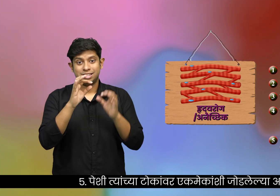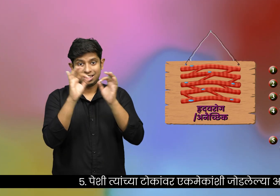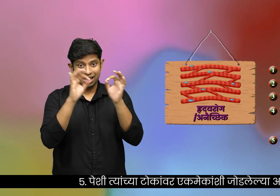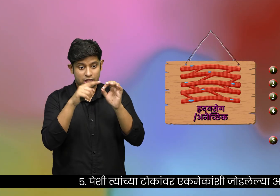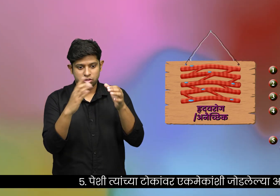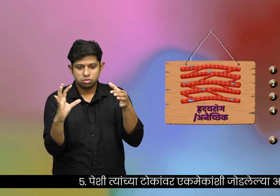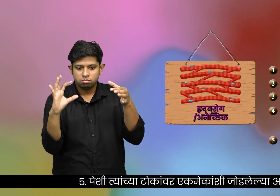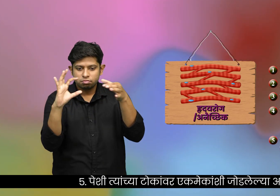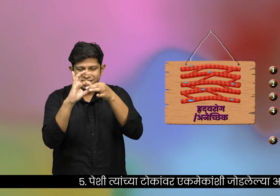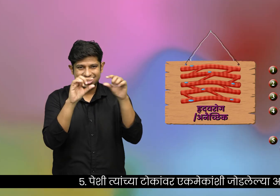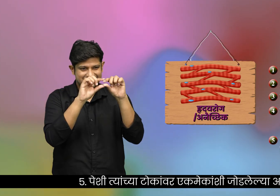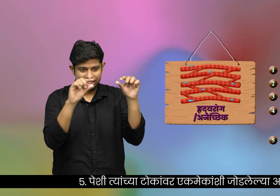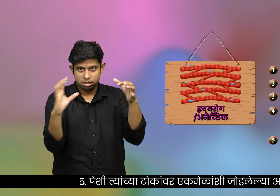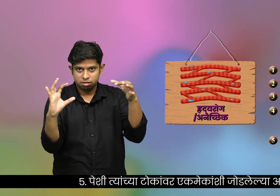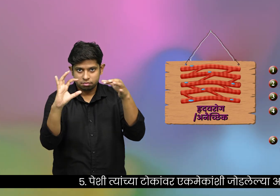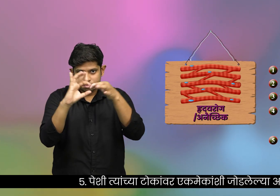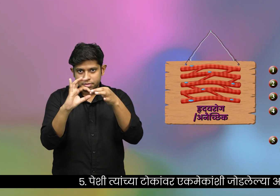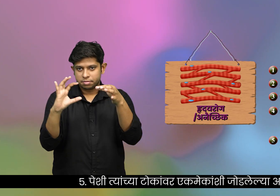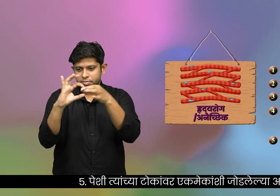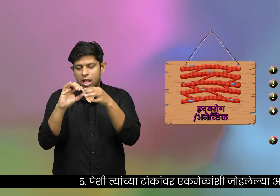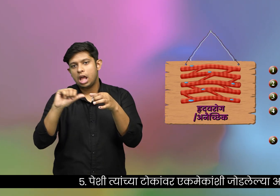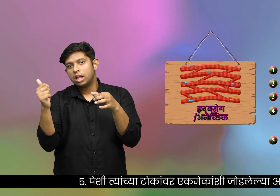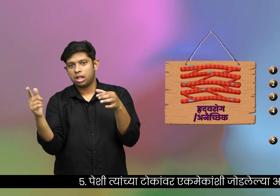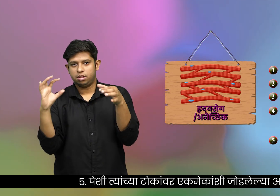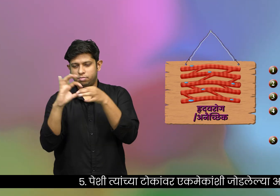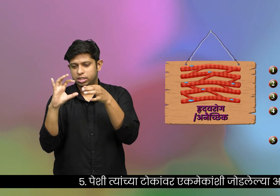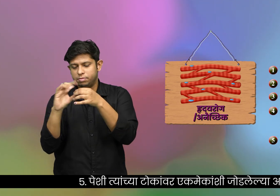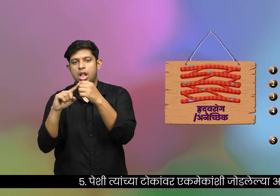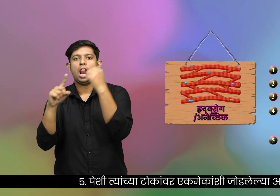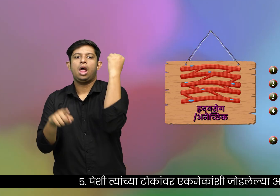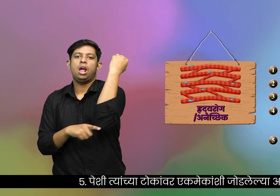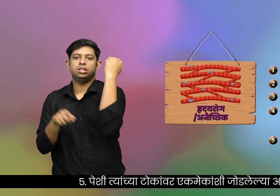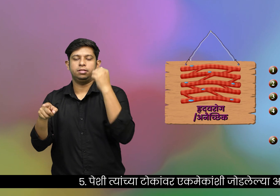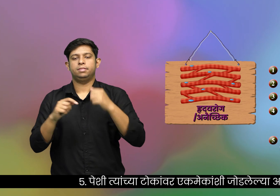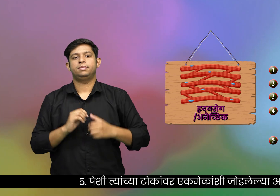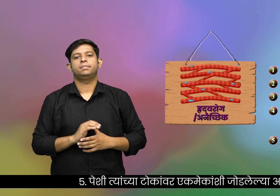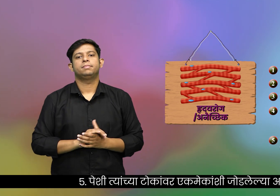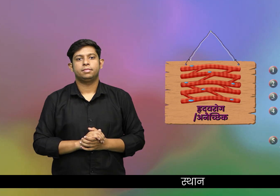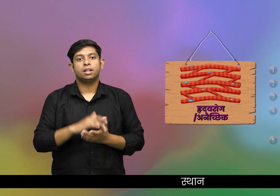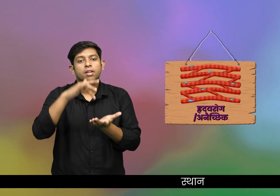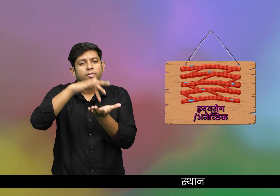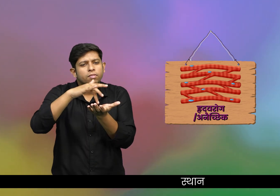पाचवा, पेशी त्वचांच्या त्यावरच्या टोकांवर एकमेकांशी जोडलेल्या असतात. याचे